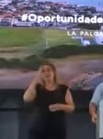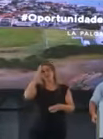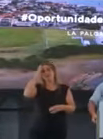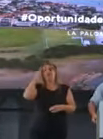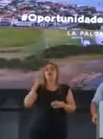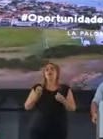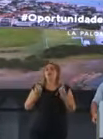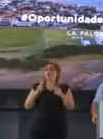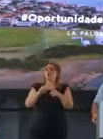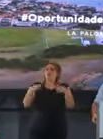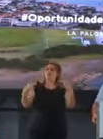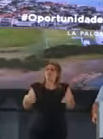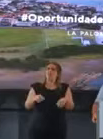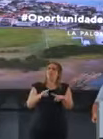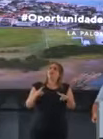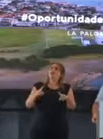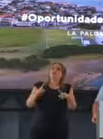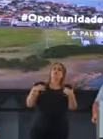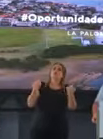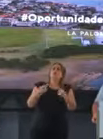No es cierto que todos vayan a poder